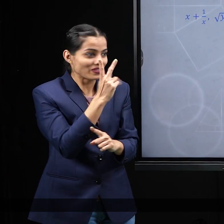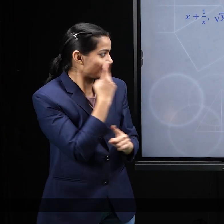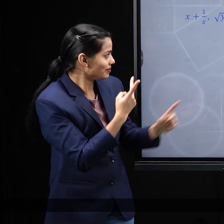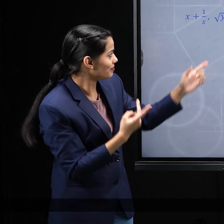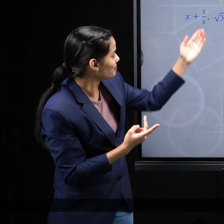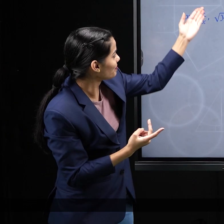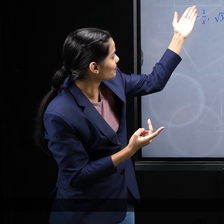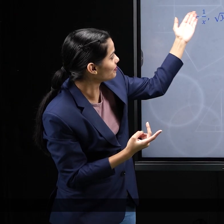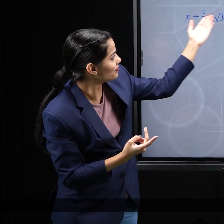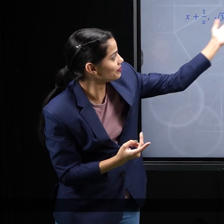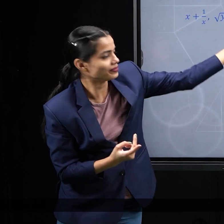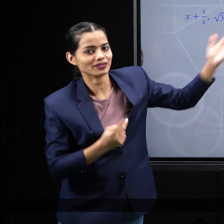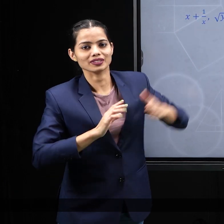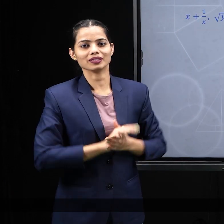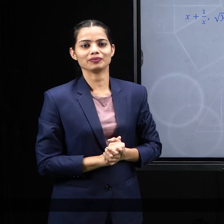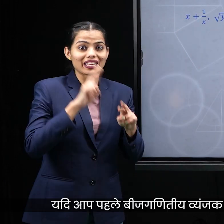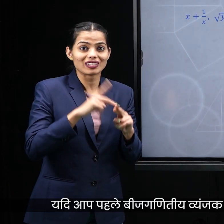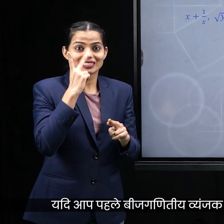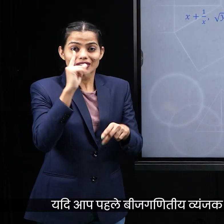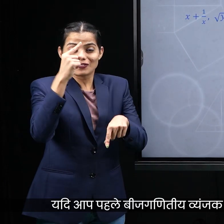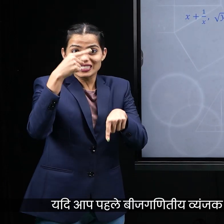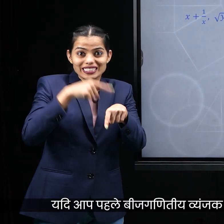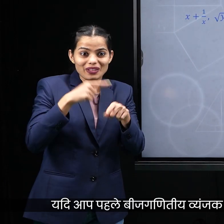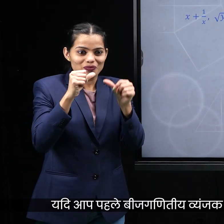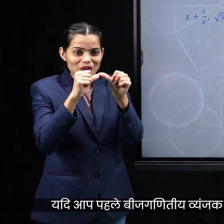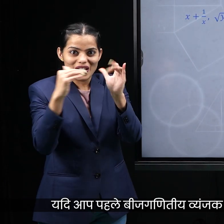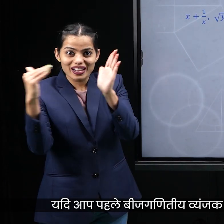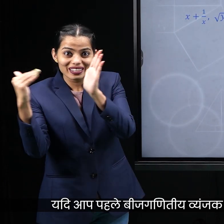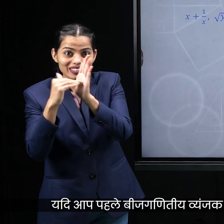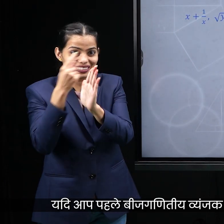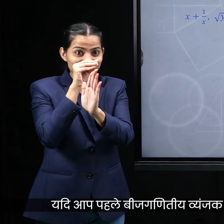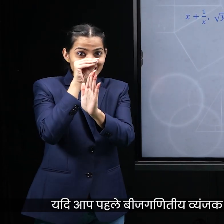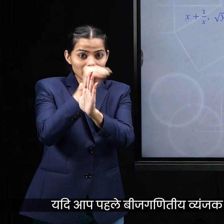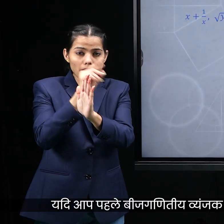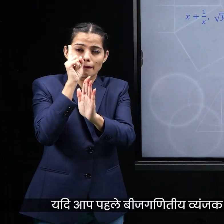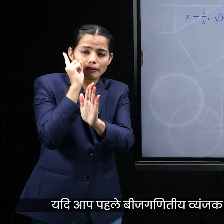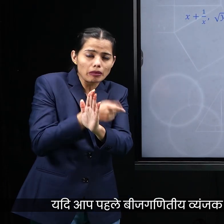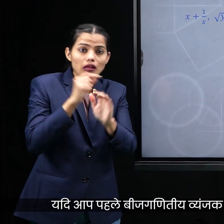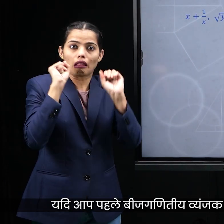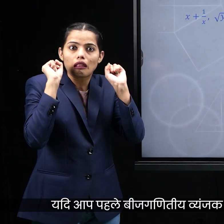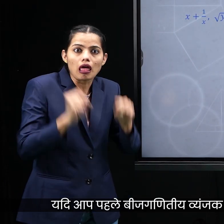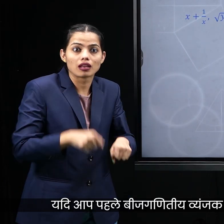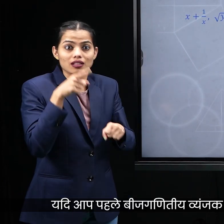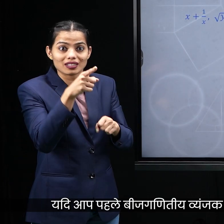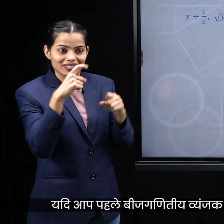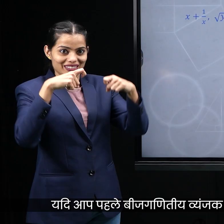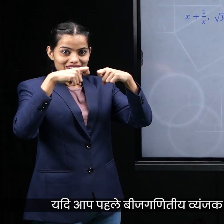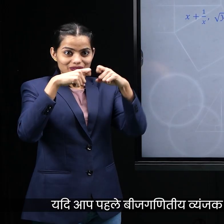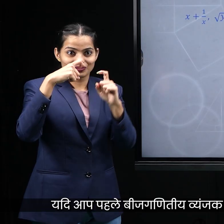+ x। यदि आप पहले बीजगणितीय व्यंजक का निरीक्षण करते हैं तो इसे इस